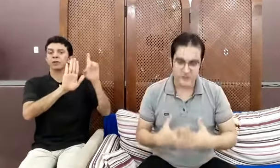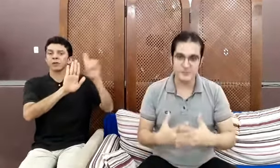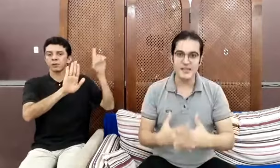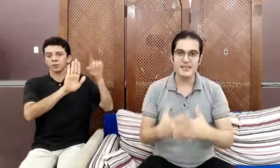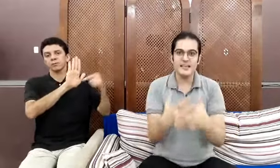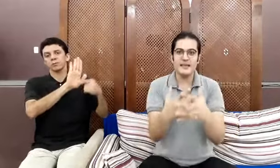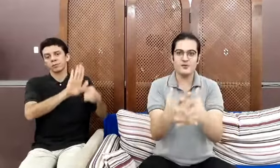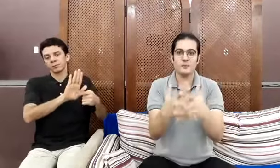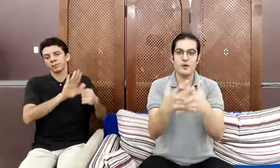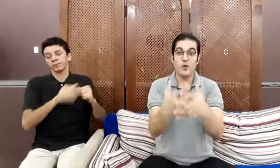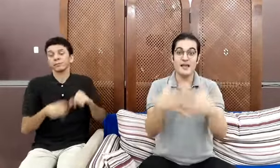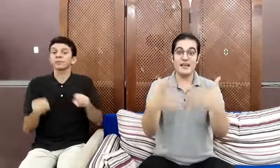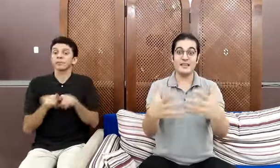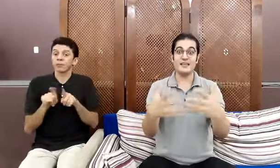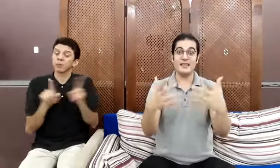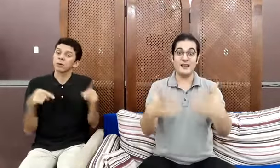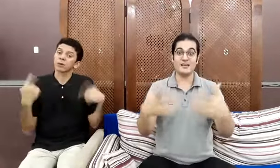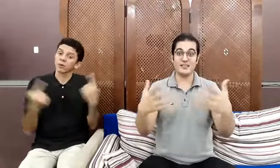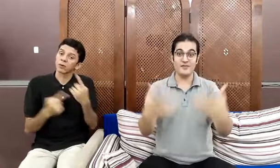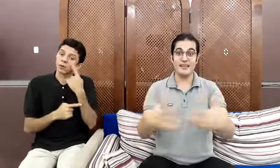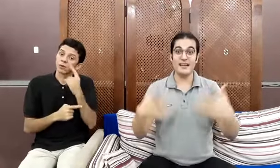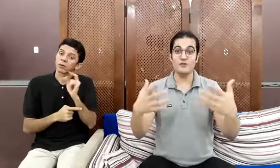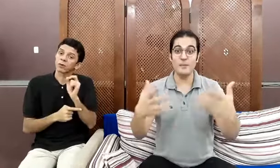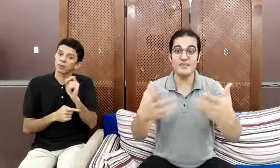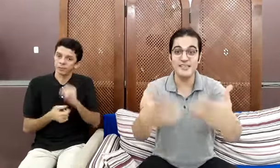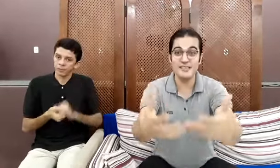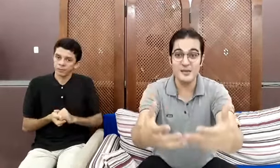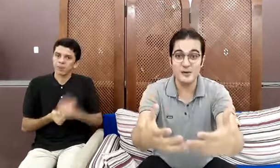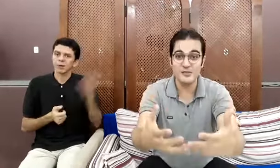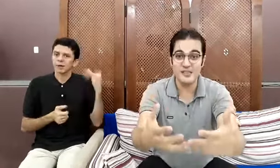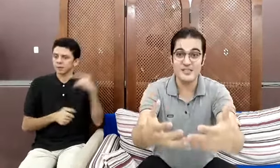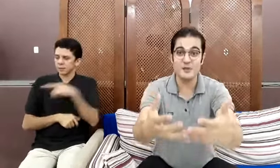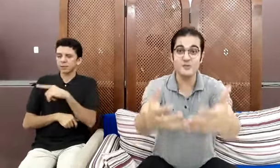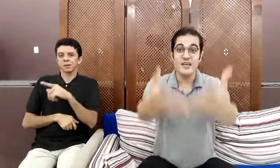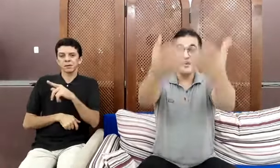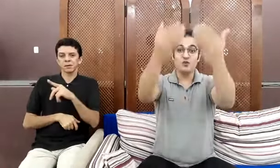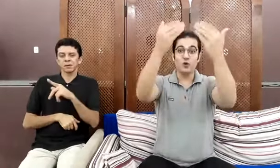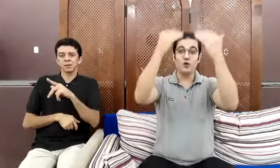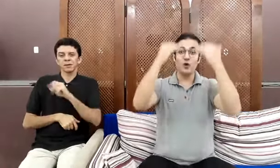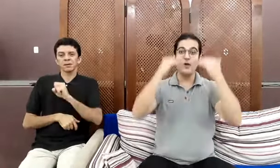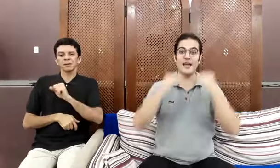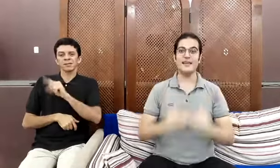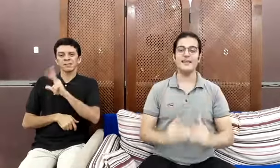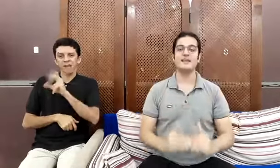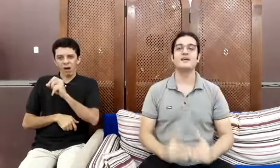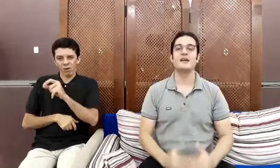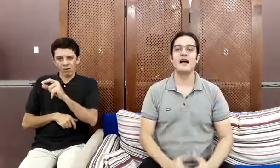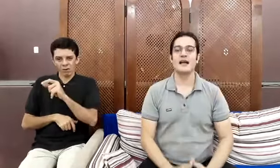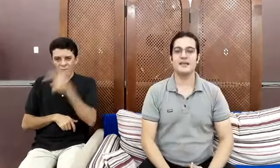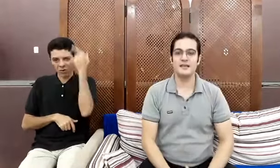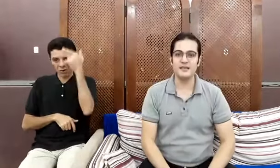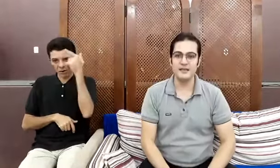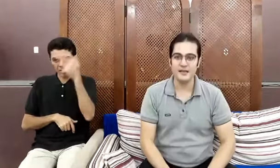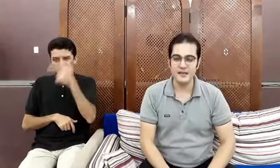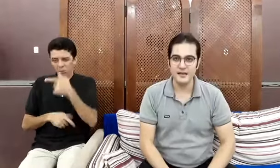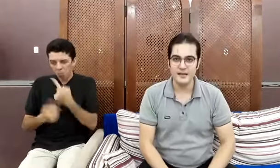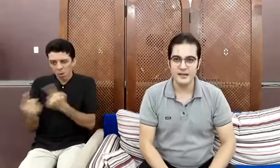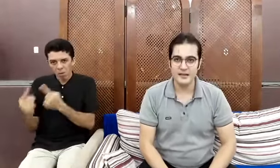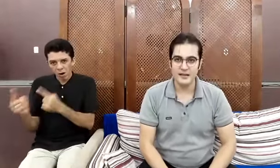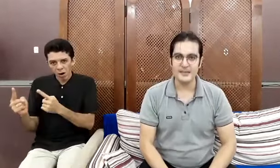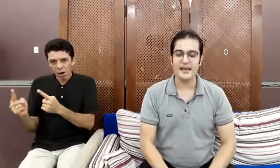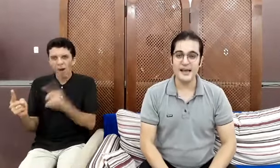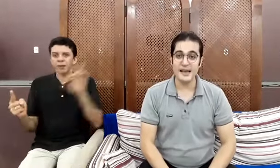nós vemos aqui que Deus pegou aquele que estava liderando a perseguição aos cristãos e tornou ele aquele que